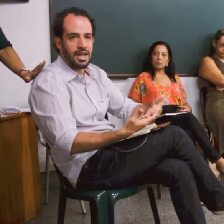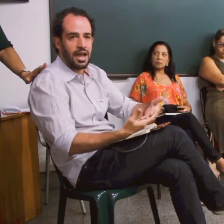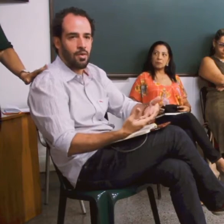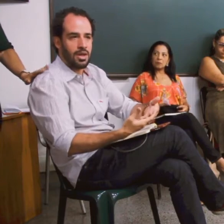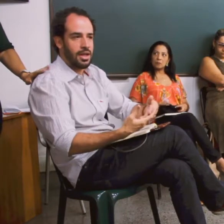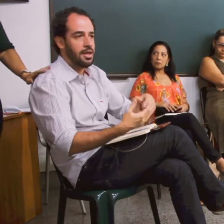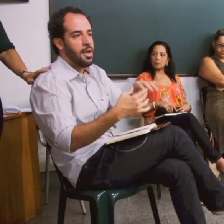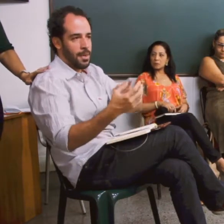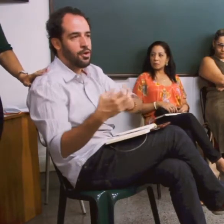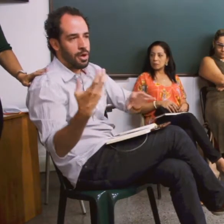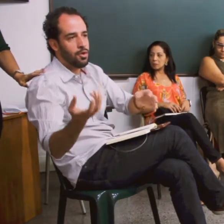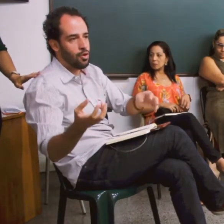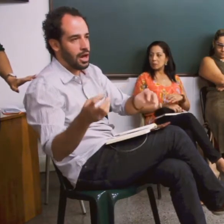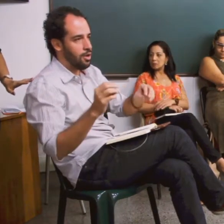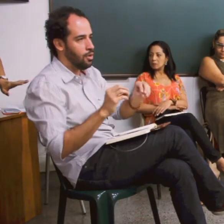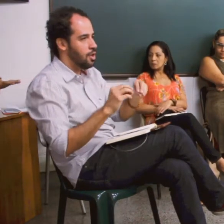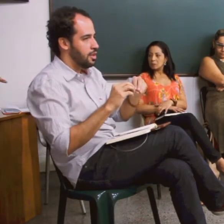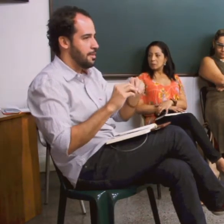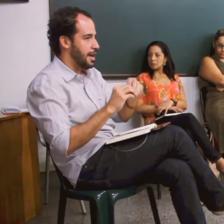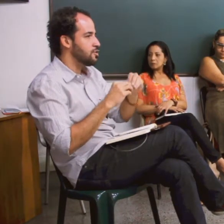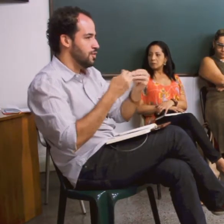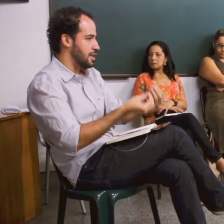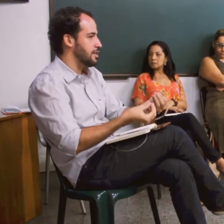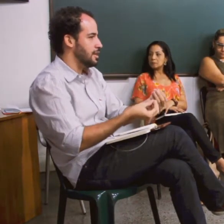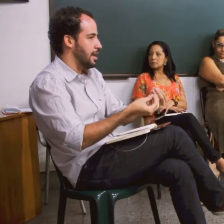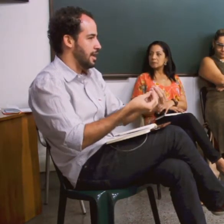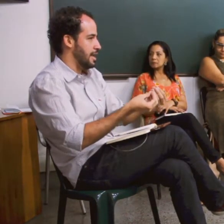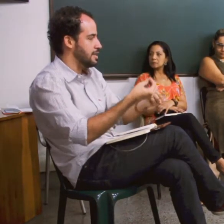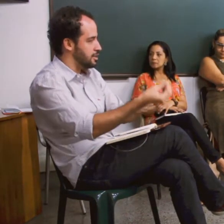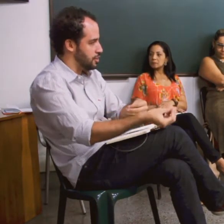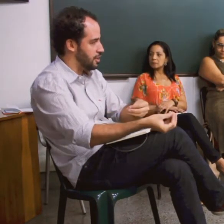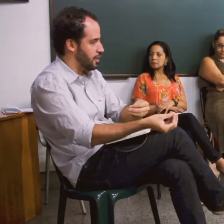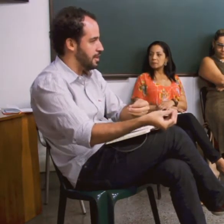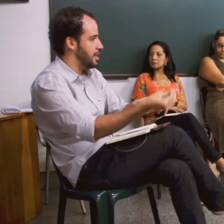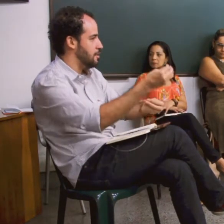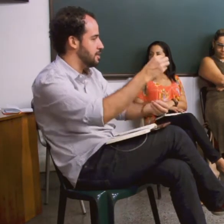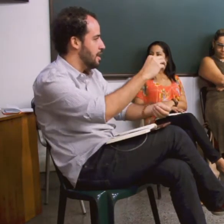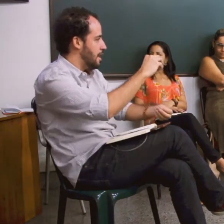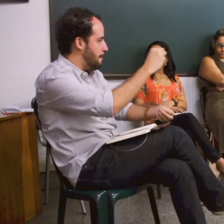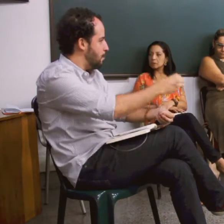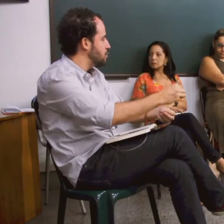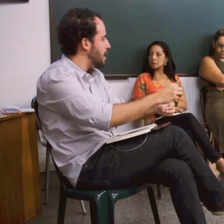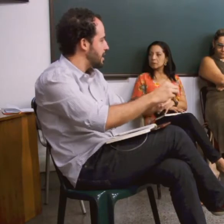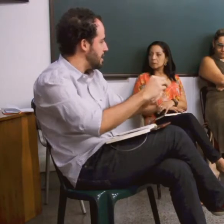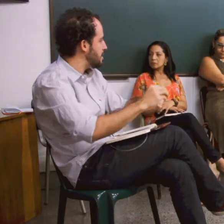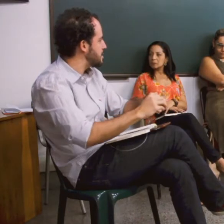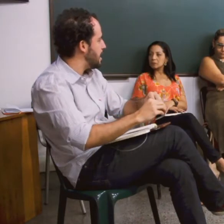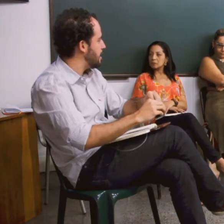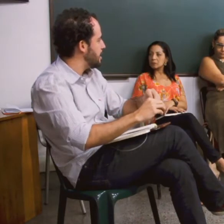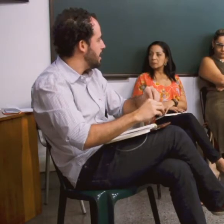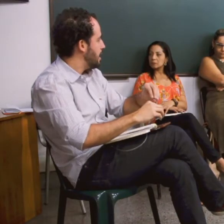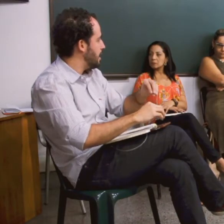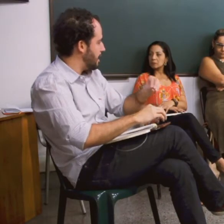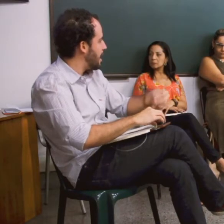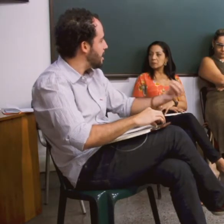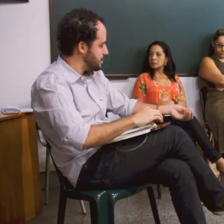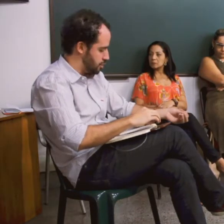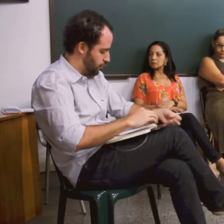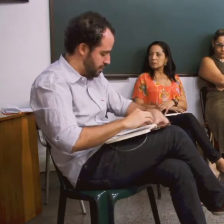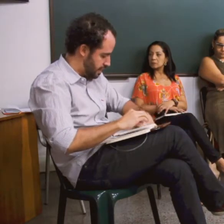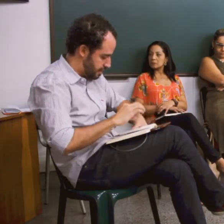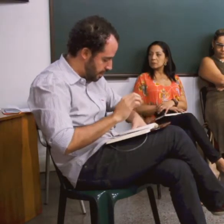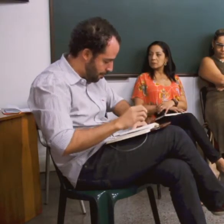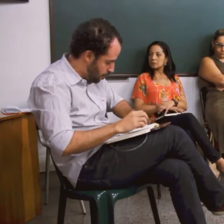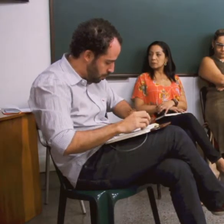procesos desde la igualdad, pero no hemos logrado de manera suficiente que esas acciones afirmativas en pos de la equidad sean reales